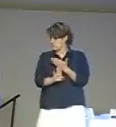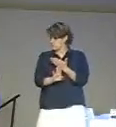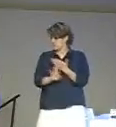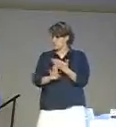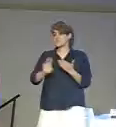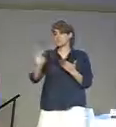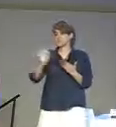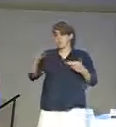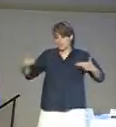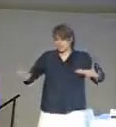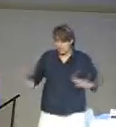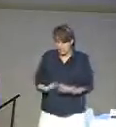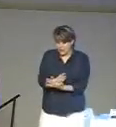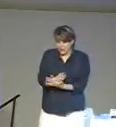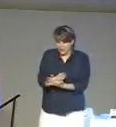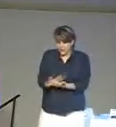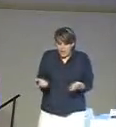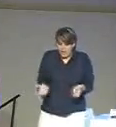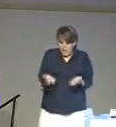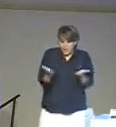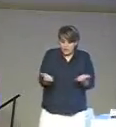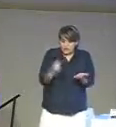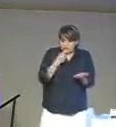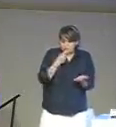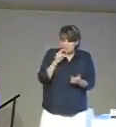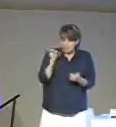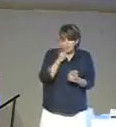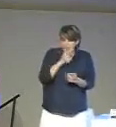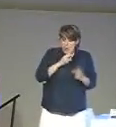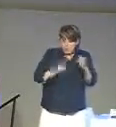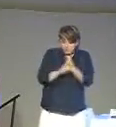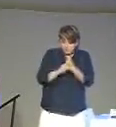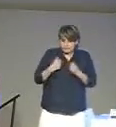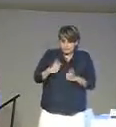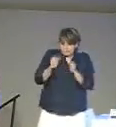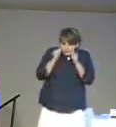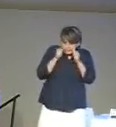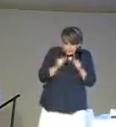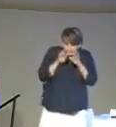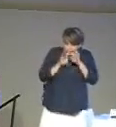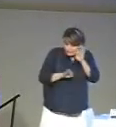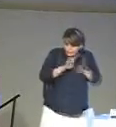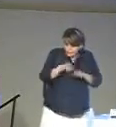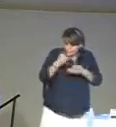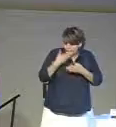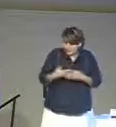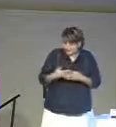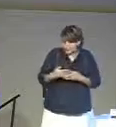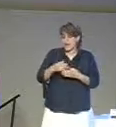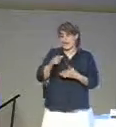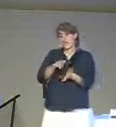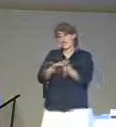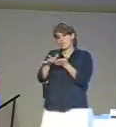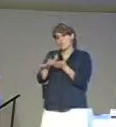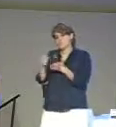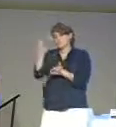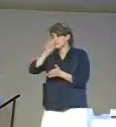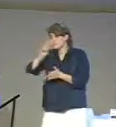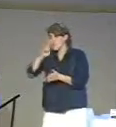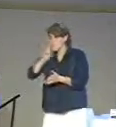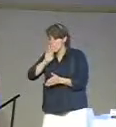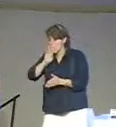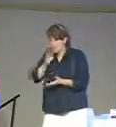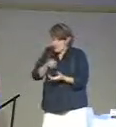Reanimación elemental de calidad, surfactante de apoyo respiratorio, promover la lactancia materna, madre